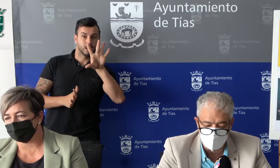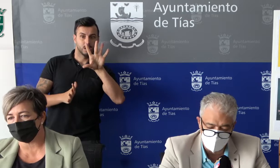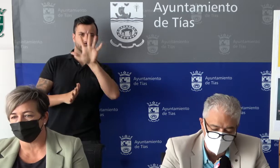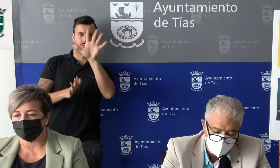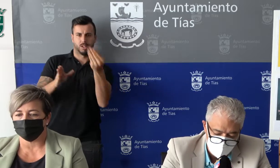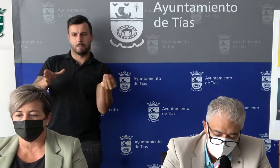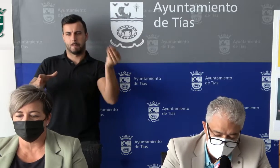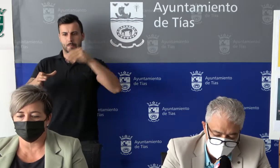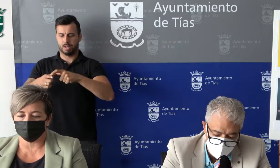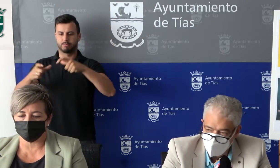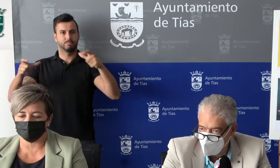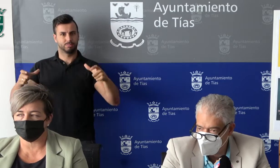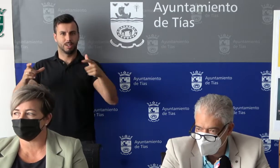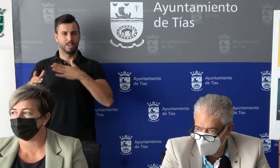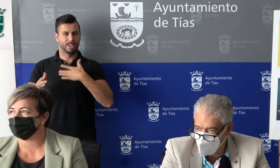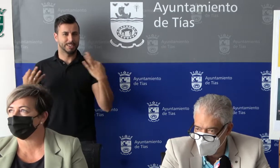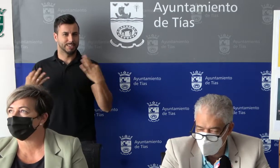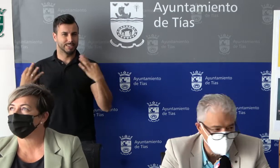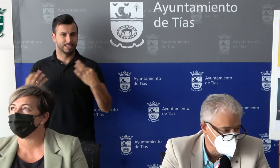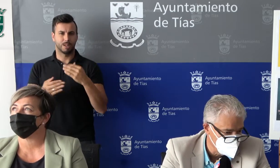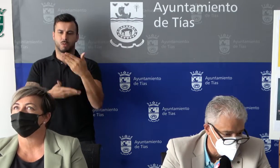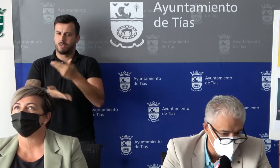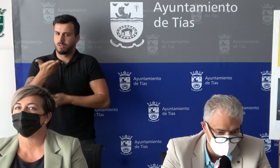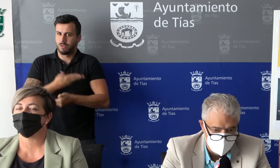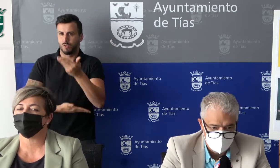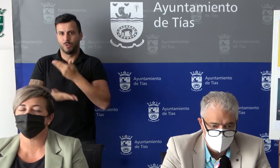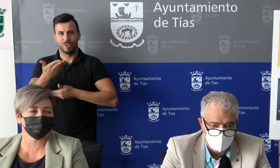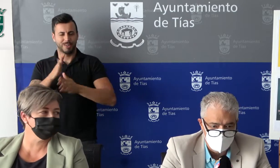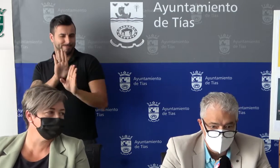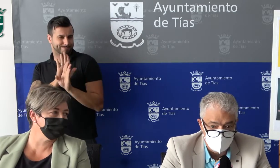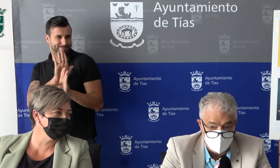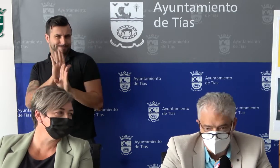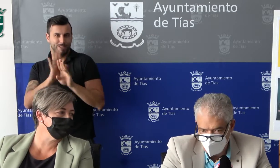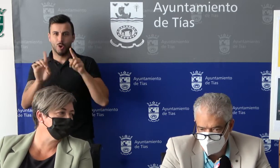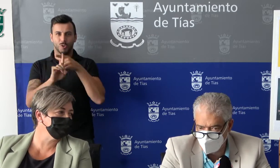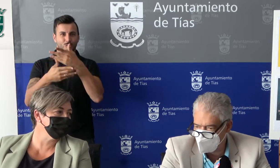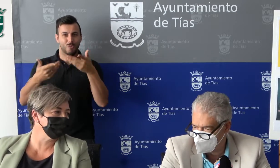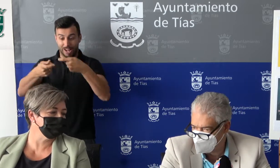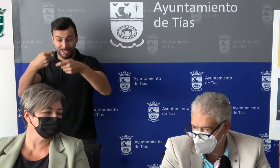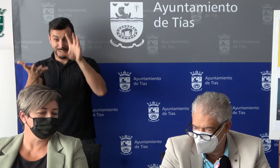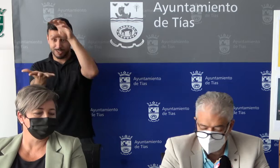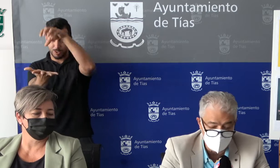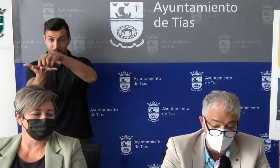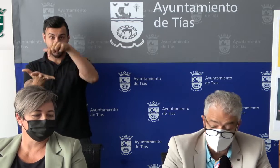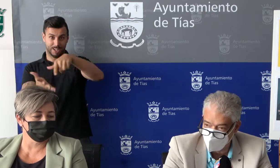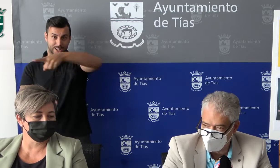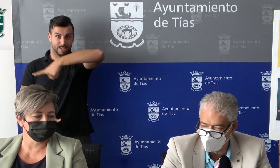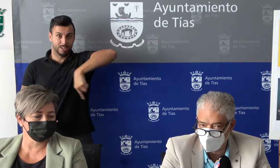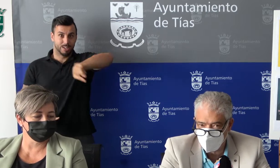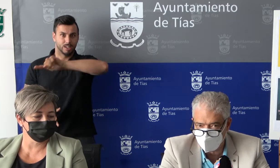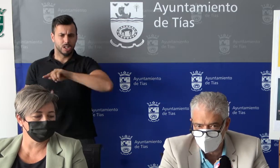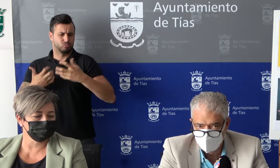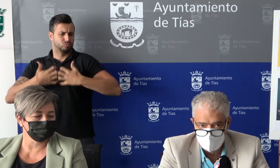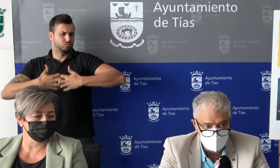Nuestra obligación es seguir colaborando y apoyando para intentar que los comercios del casco urbano de TIA pues funcionen